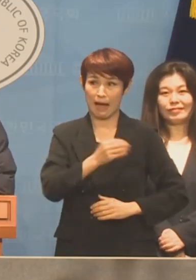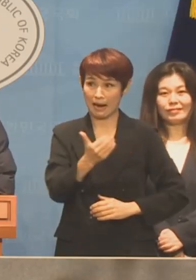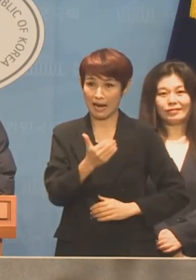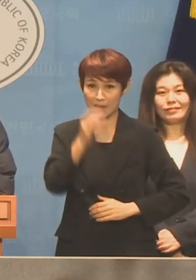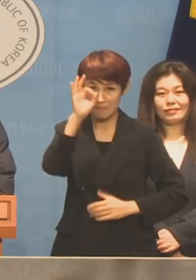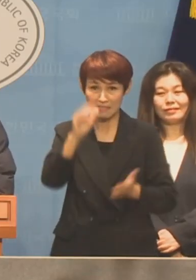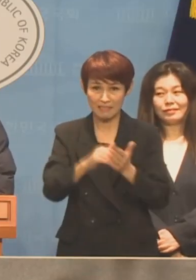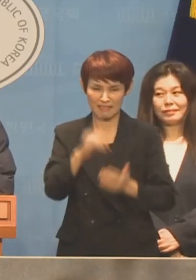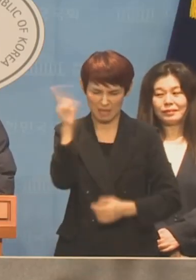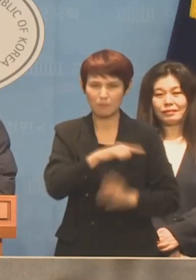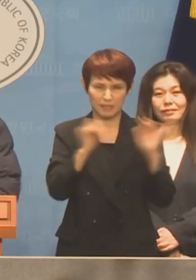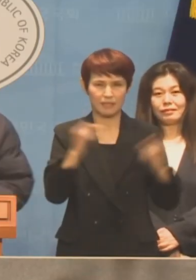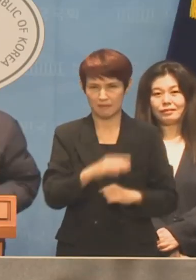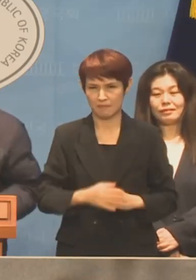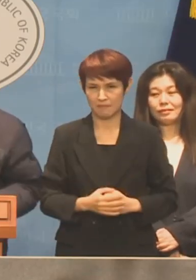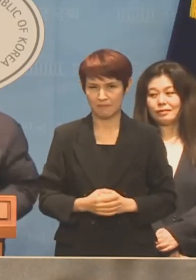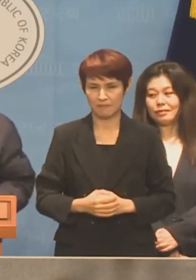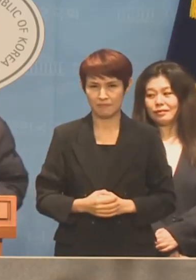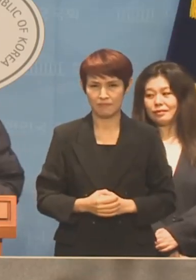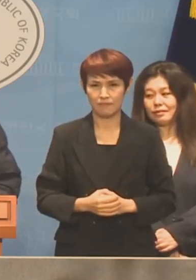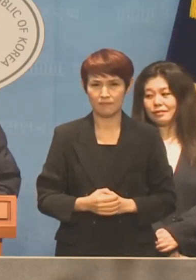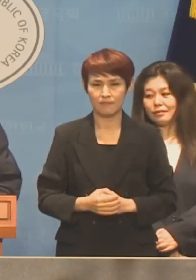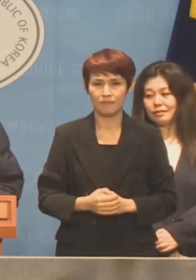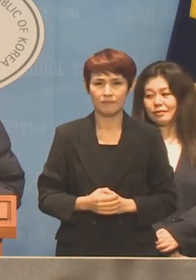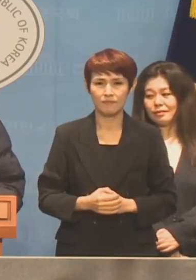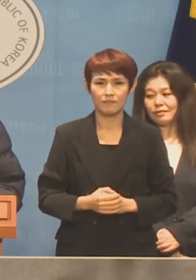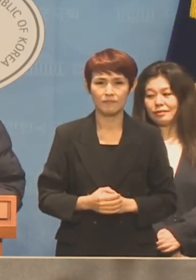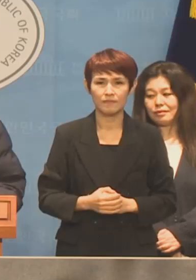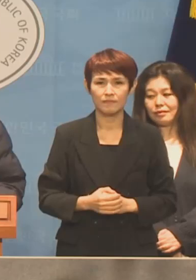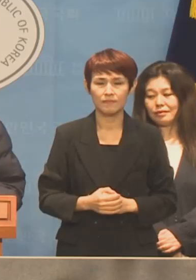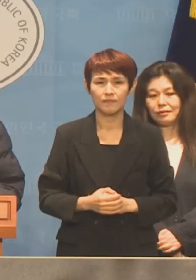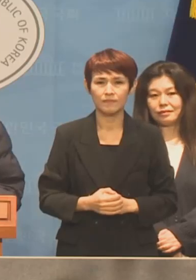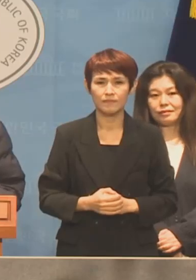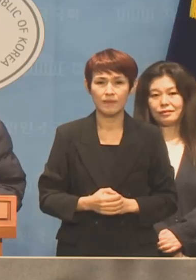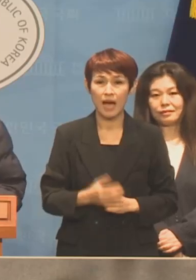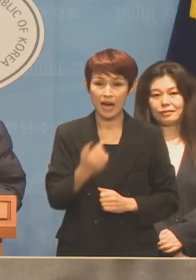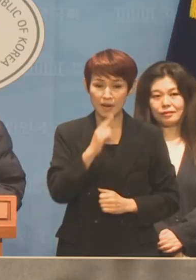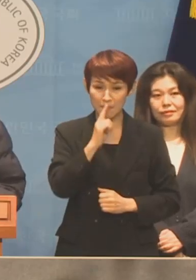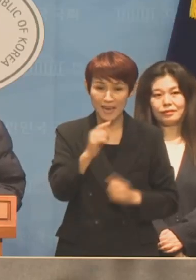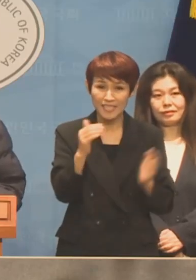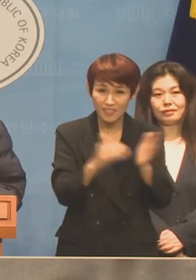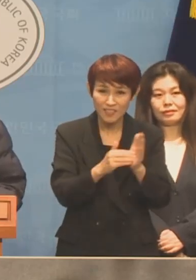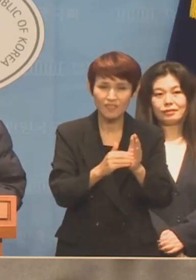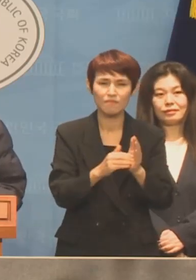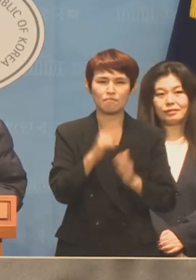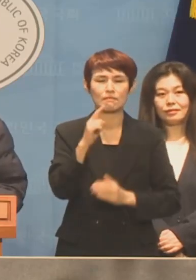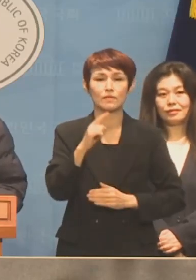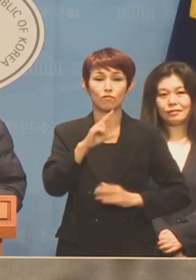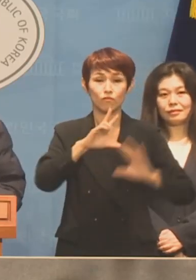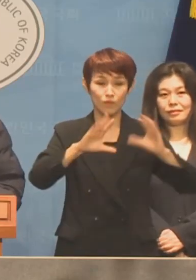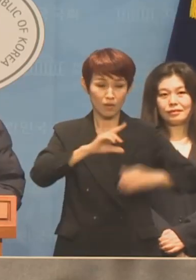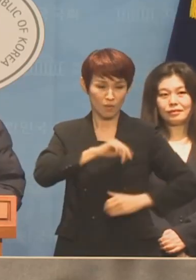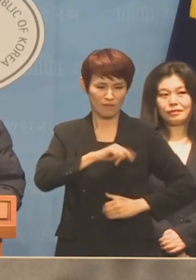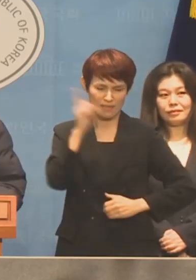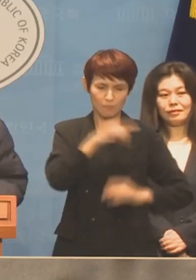사람들입니다. 이 공동체 안에서 존재해서는 안 됩니다. 아주 해악을